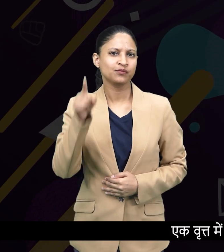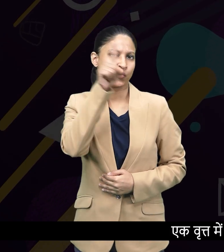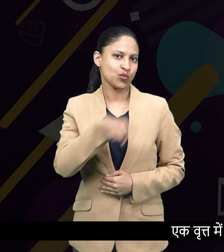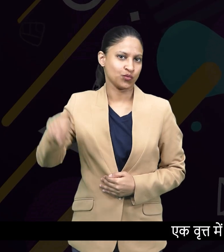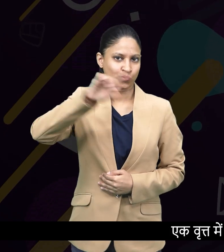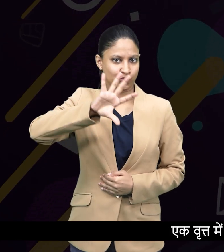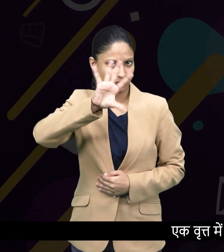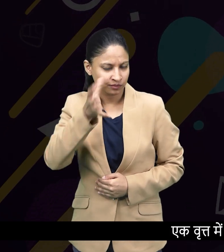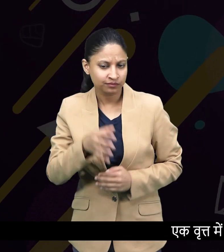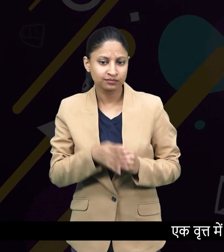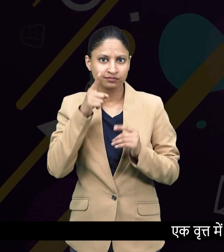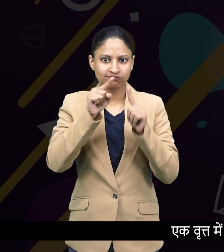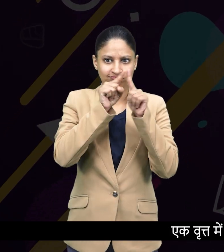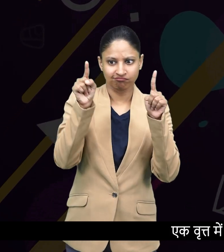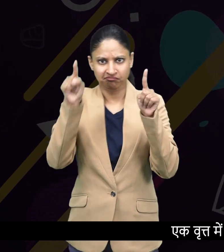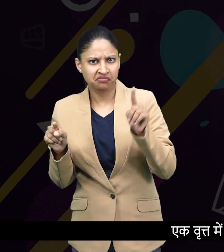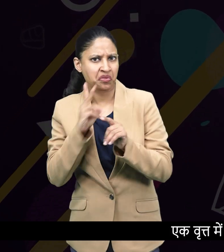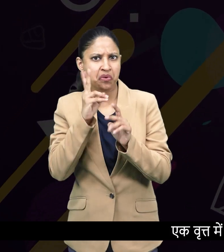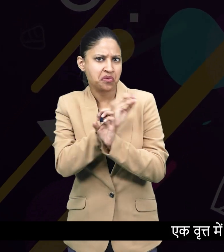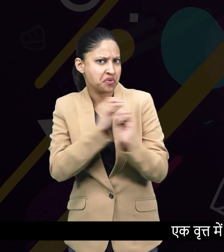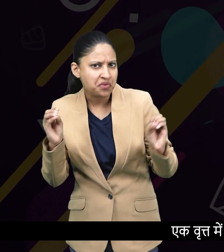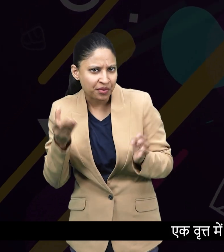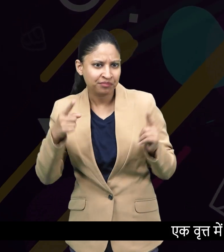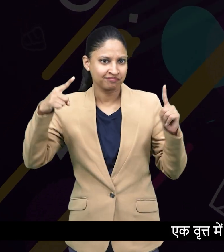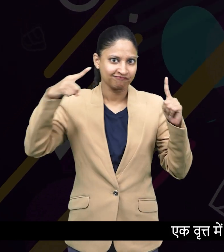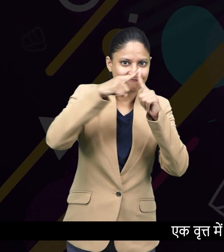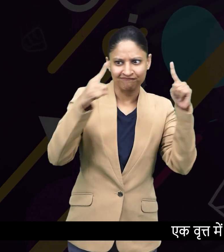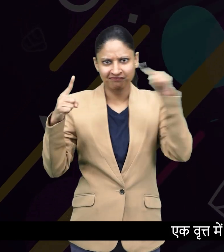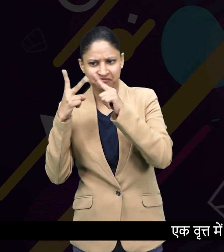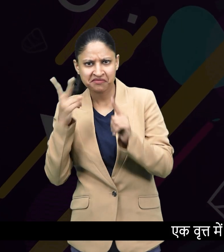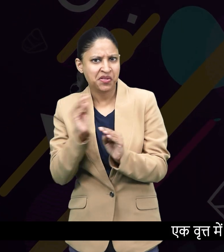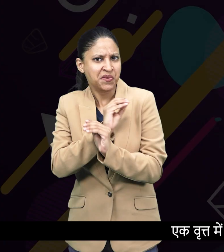एक वृत्त में कोई भुजा या कोना नहीं होता,